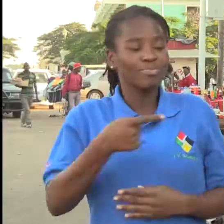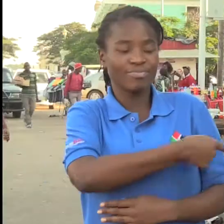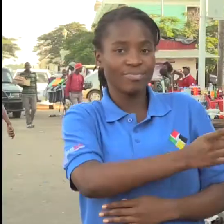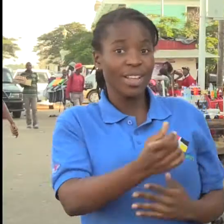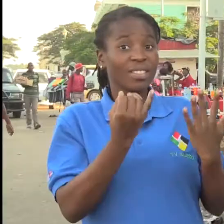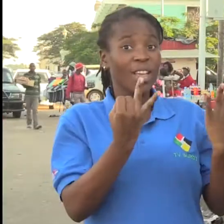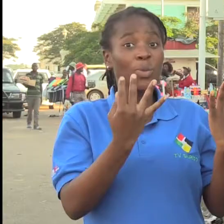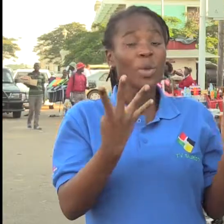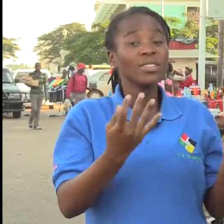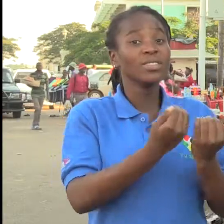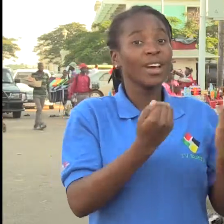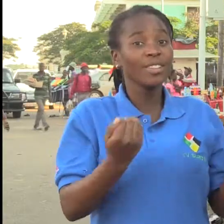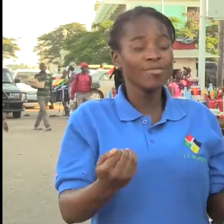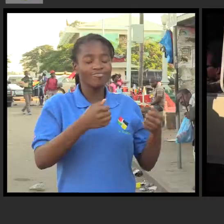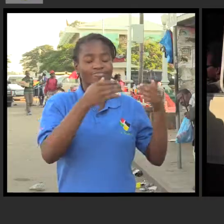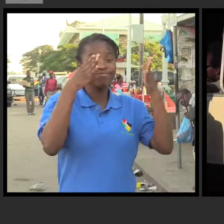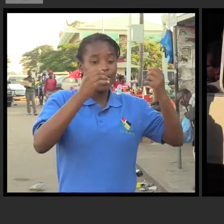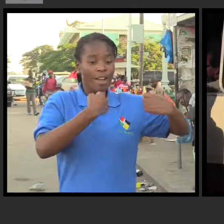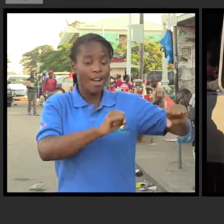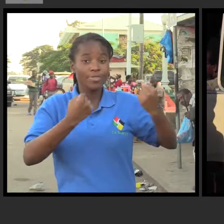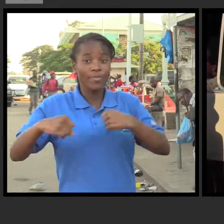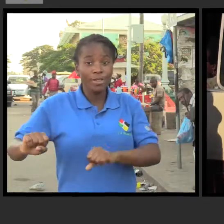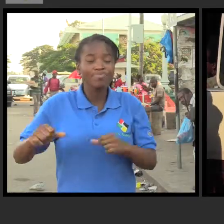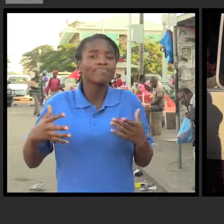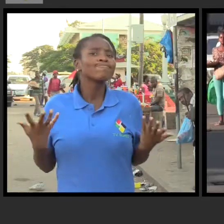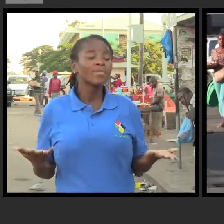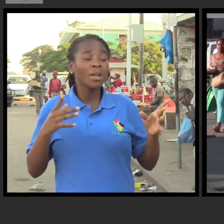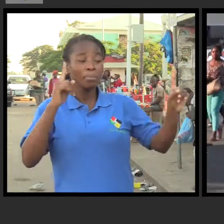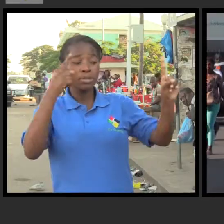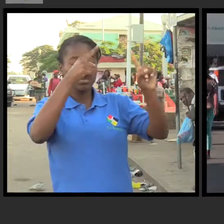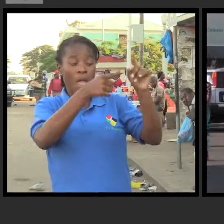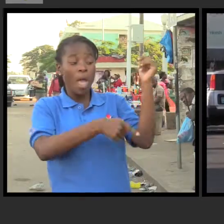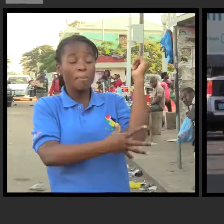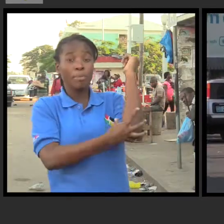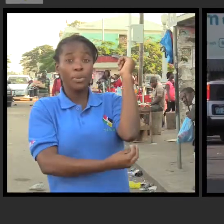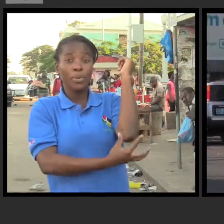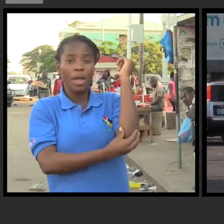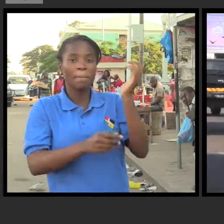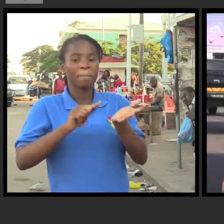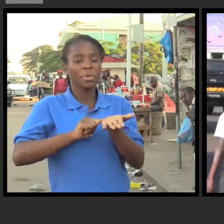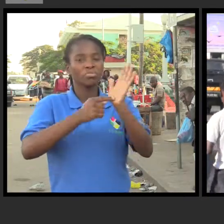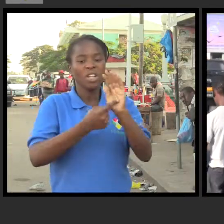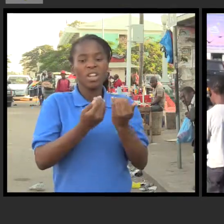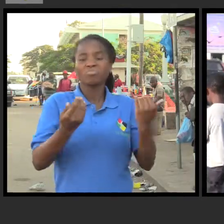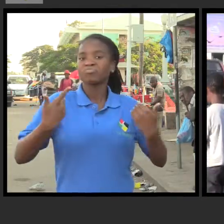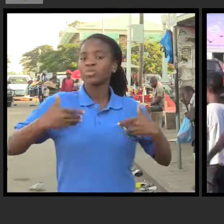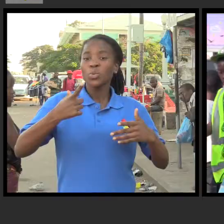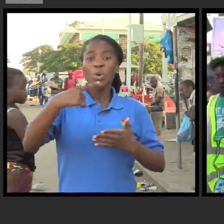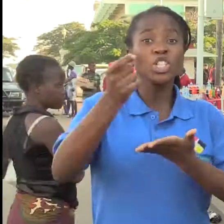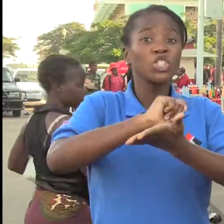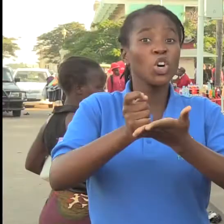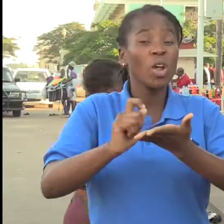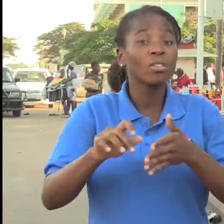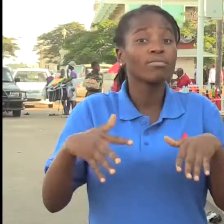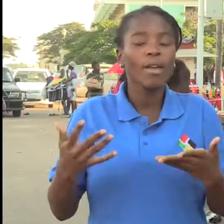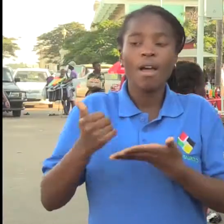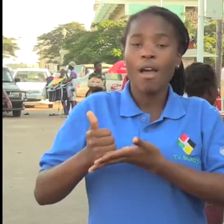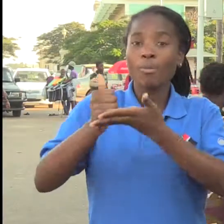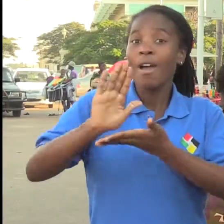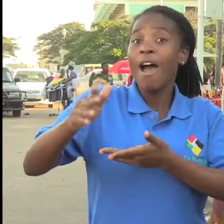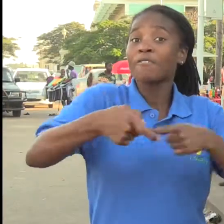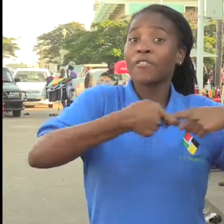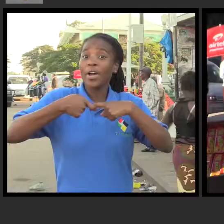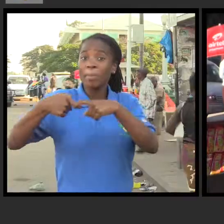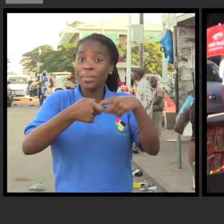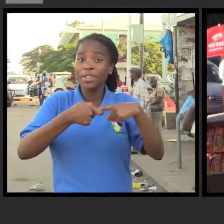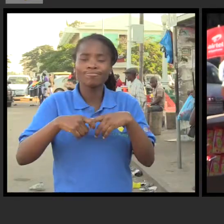principalmente em Maputo, onde em cada 100 crianças, 74 dedicam-se a esta atividade. A pobreza é apontada como o principal